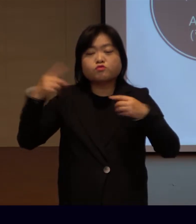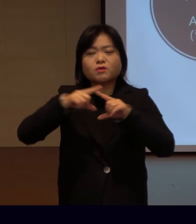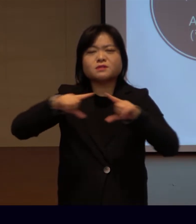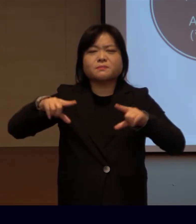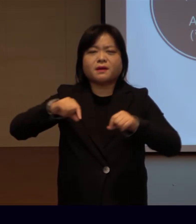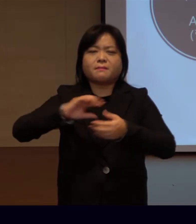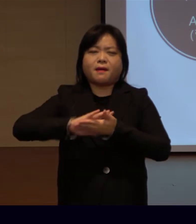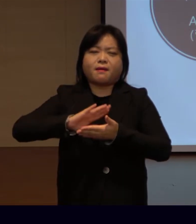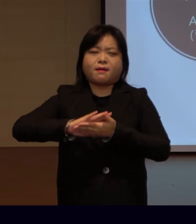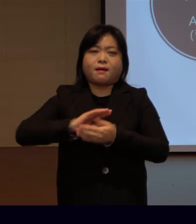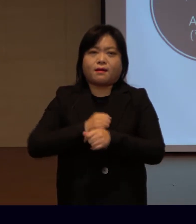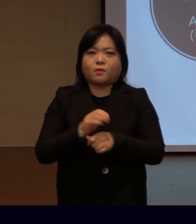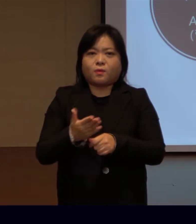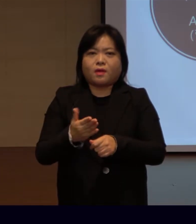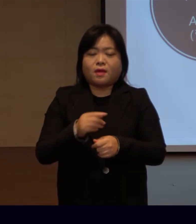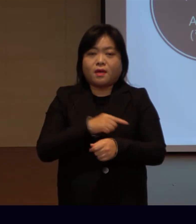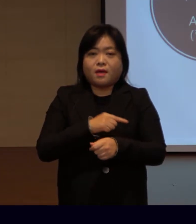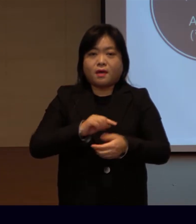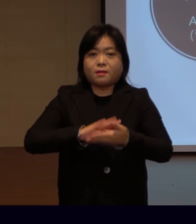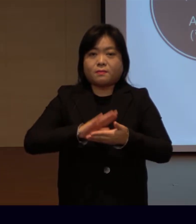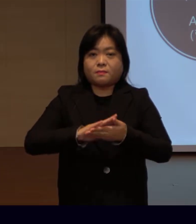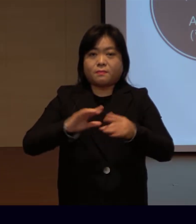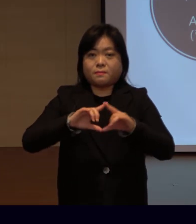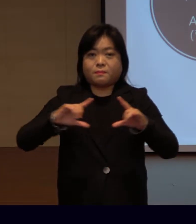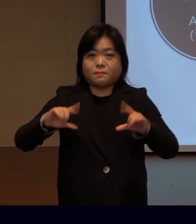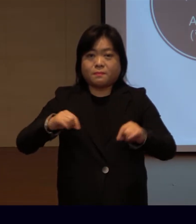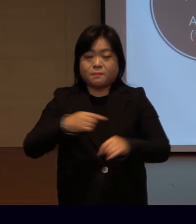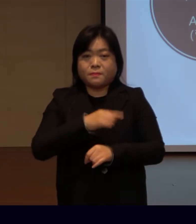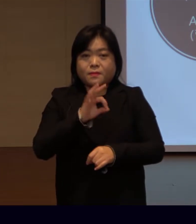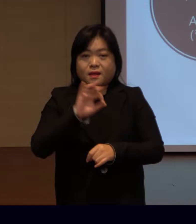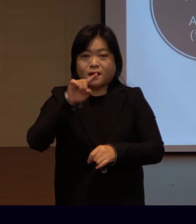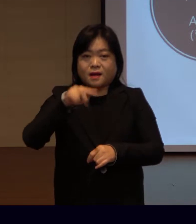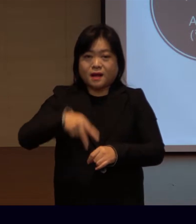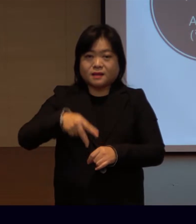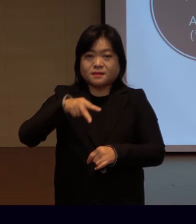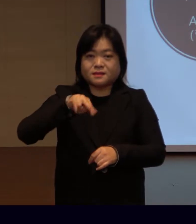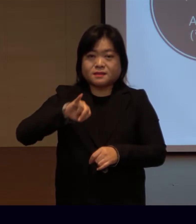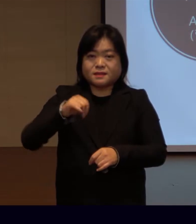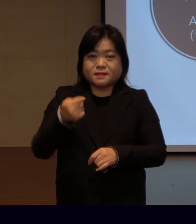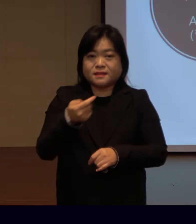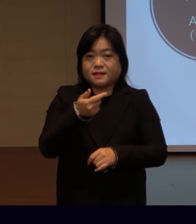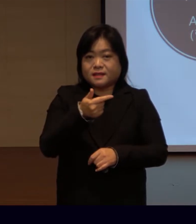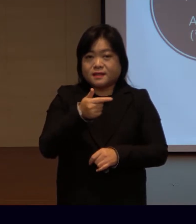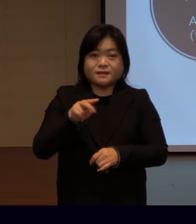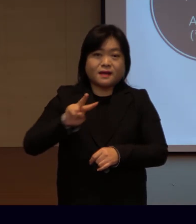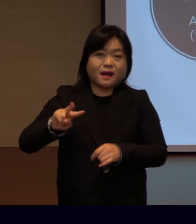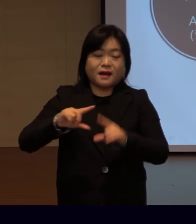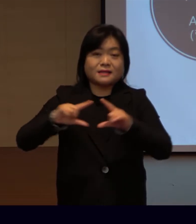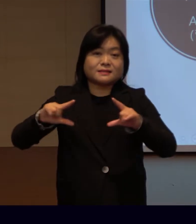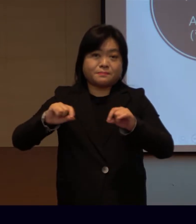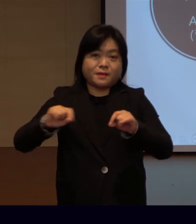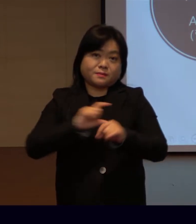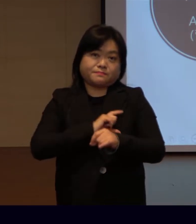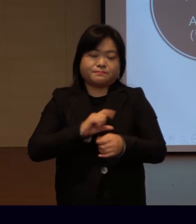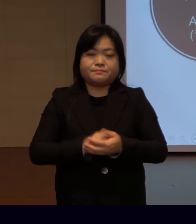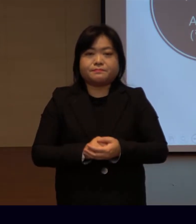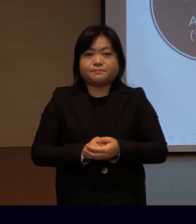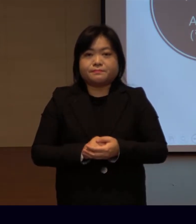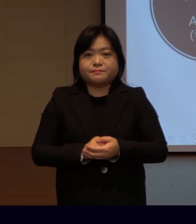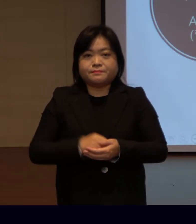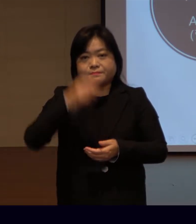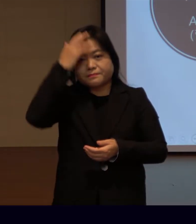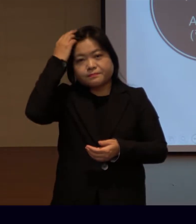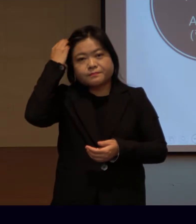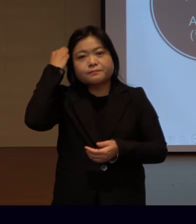아시냐라고 하는 집회입니다. 여기 부분은 République Française Assigna 이렇게 써 있습니다. 여기 이렇게 써